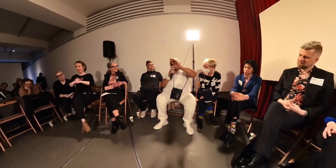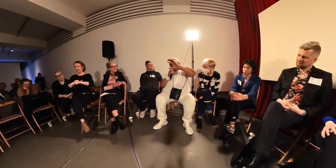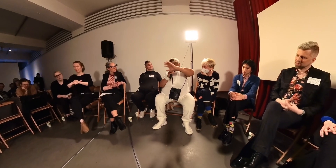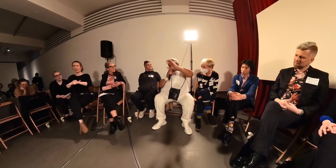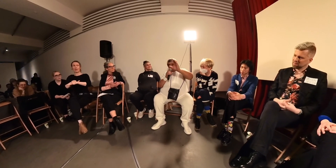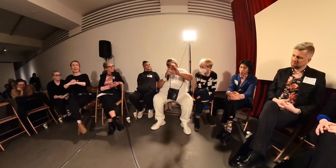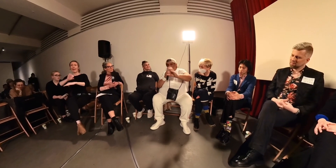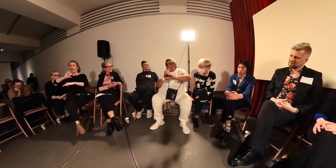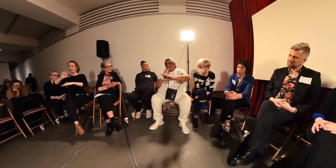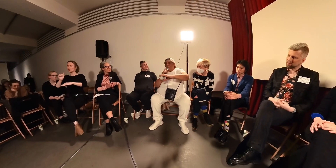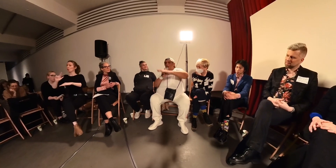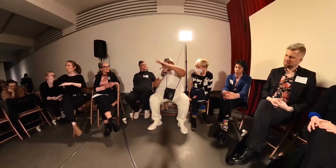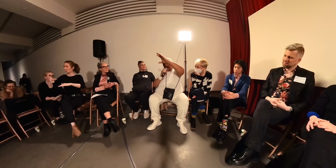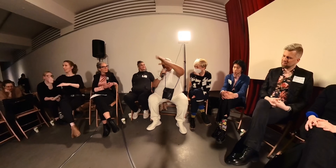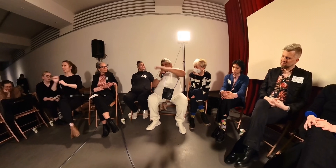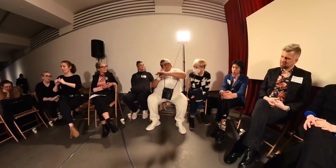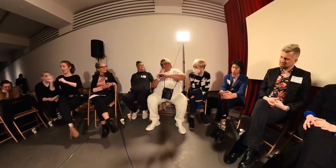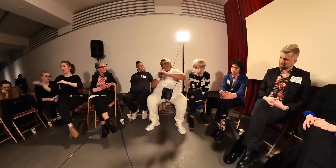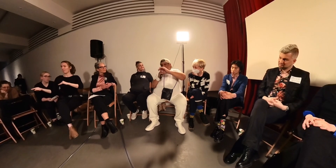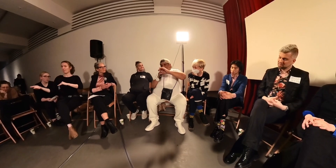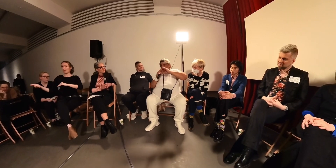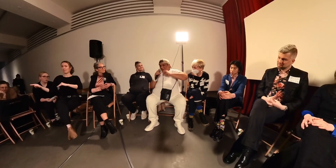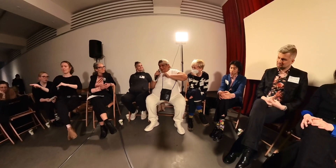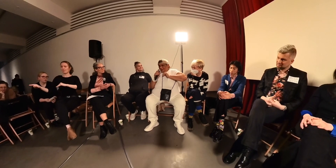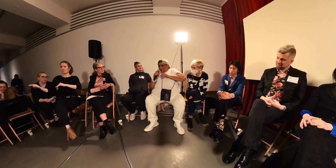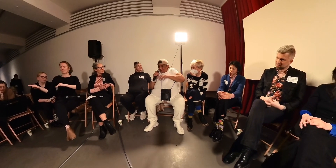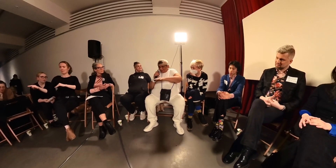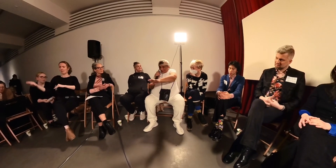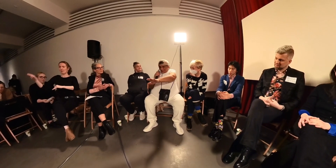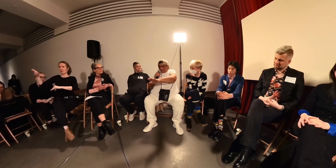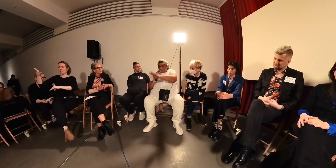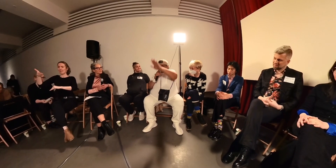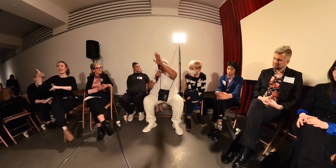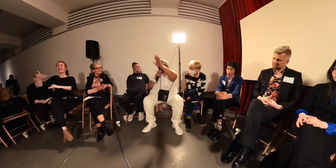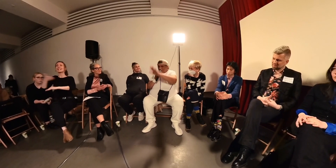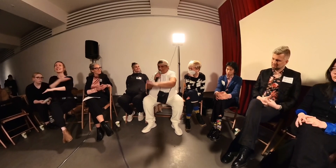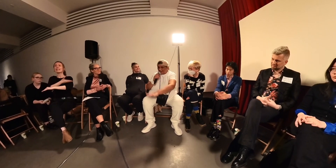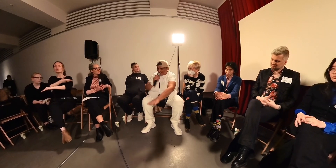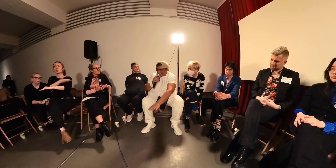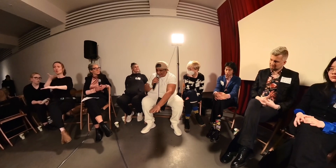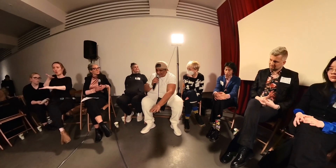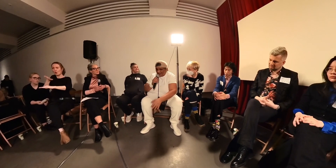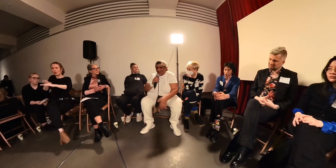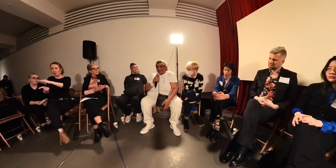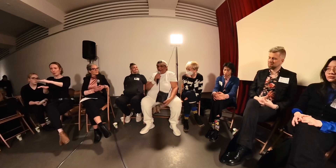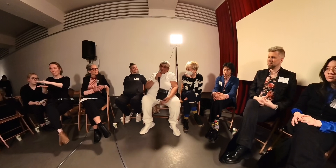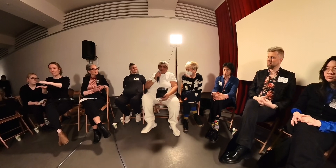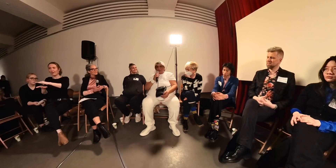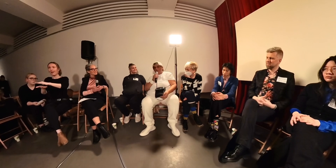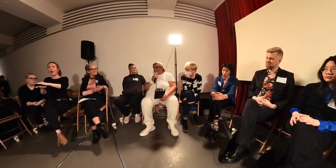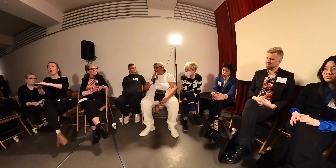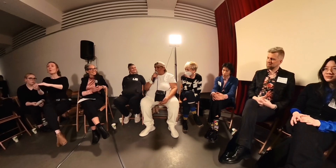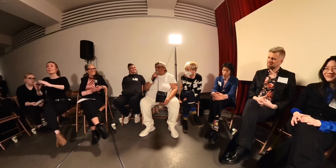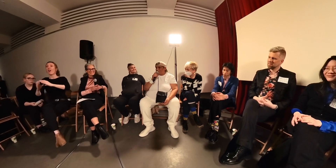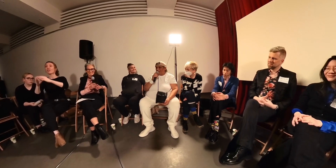do toho papíru, ještě jeden máte papír, ten papír položíte do toho trička, to tričko položíte na kanál a pak